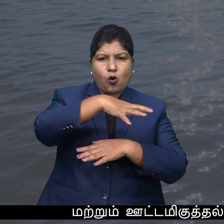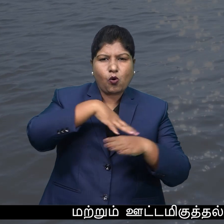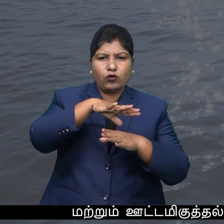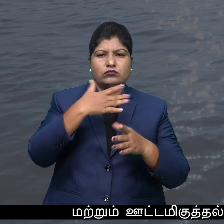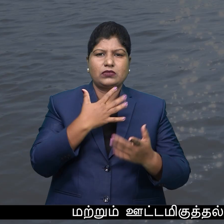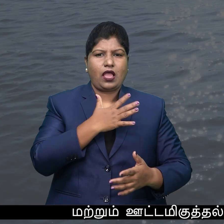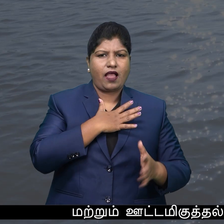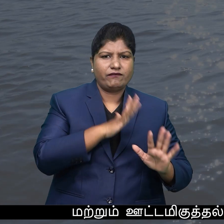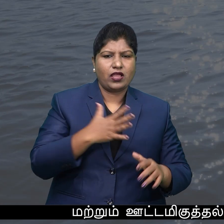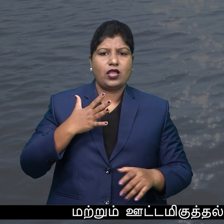ஊட்டமிகுத்தல் என்று அழைக்கப்படுகிறது.